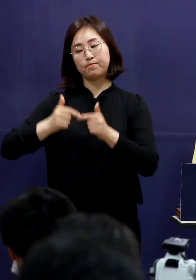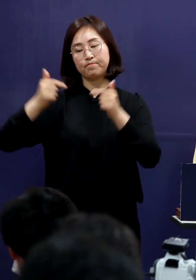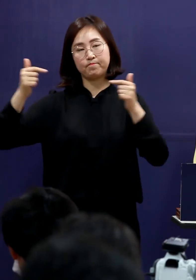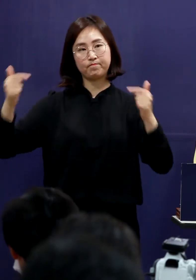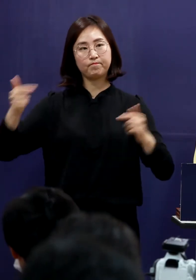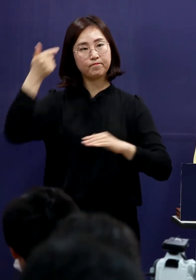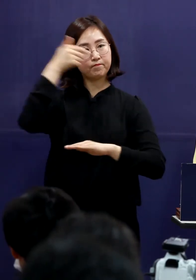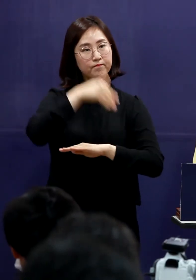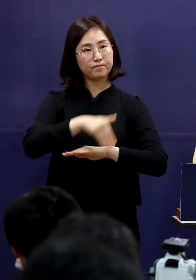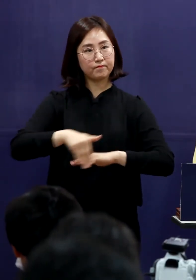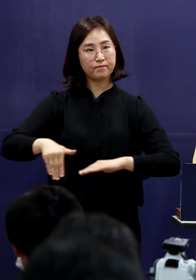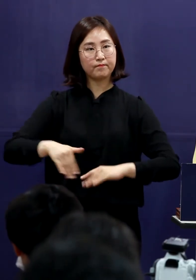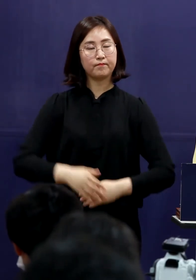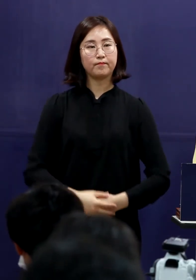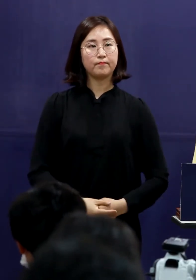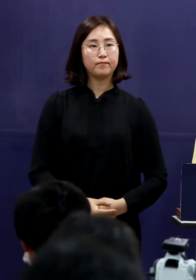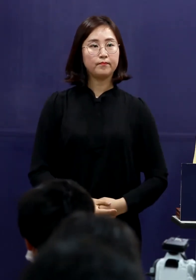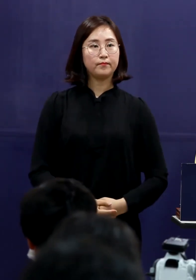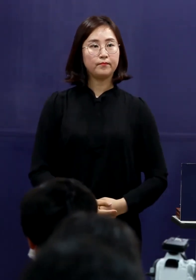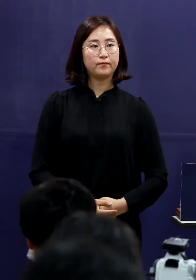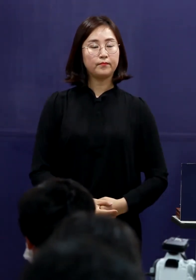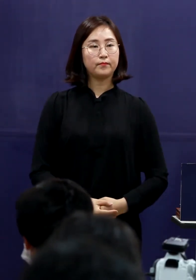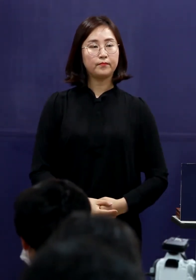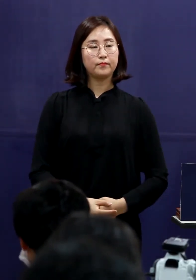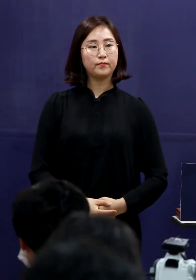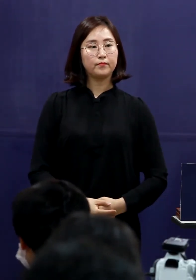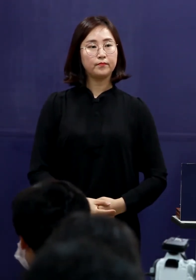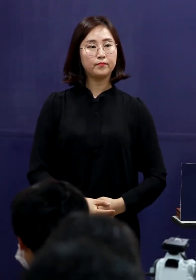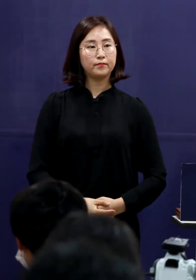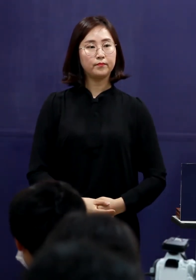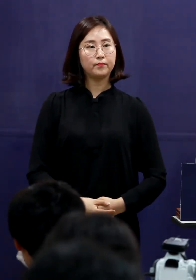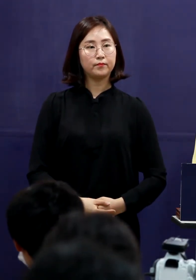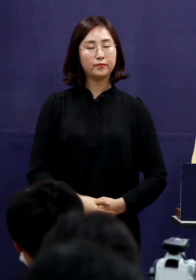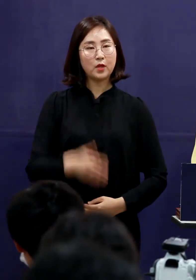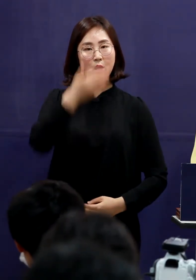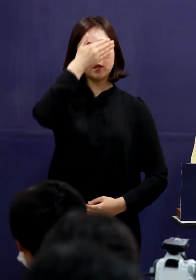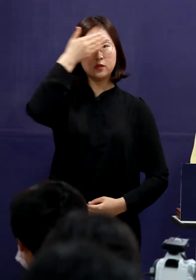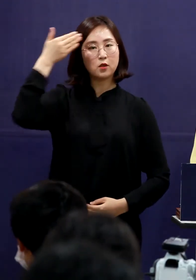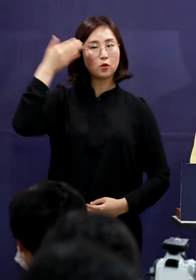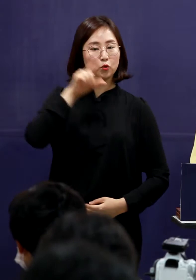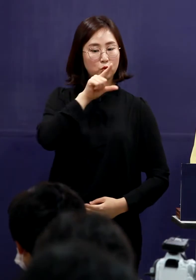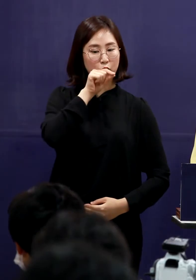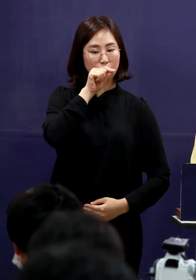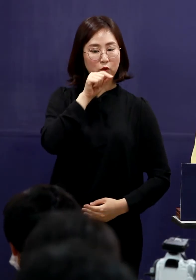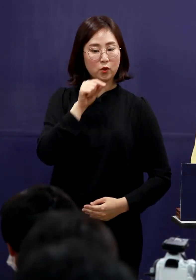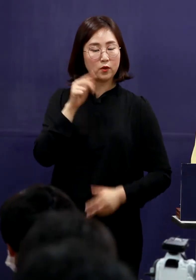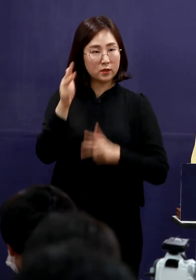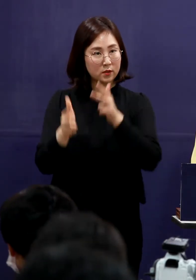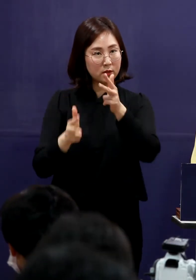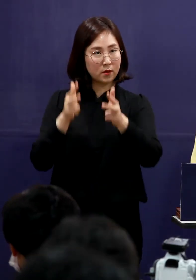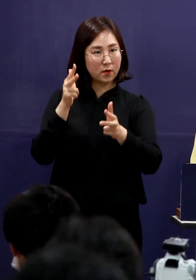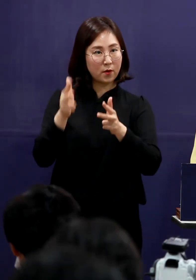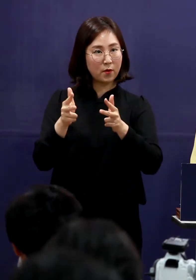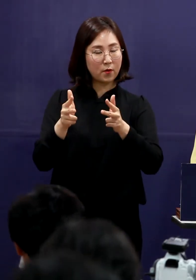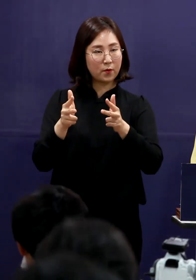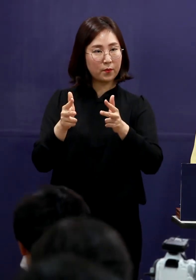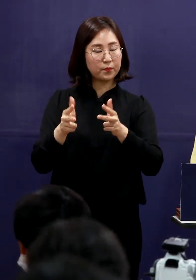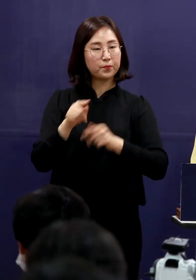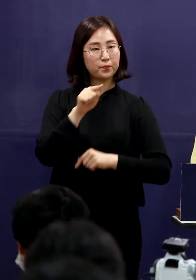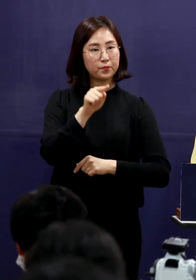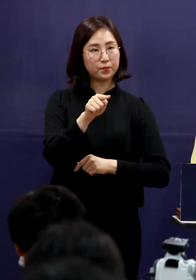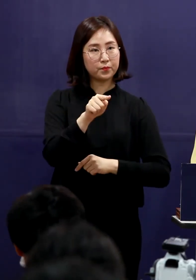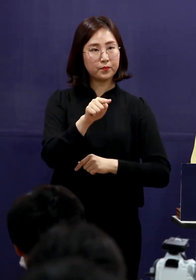나가면서 이렇게 순서를 잡고 있습니다. 그 청춘저점 프로젝트 일환으로 좀 추진하고